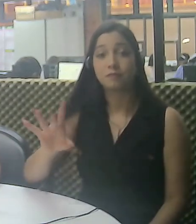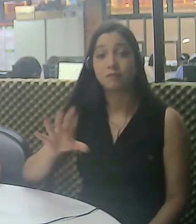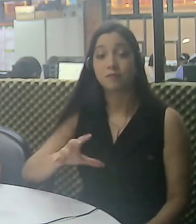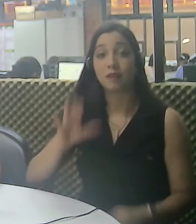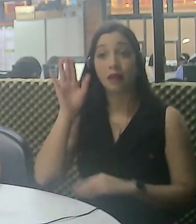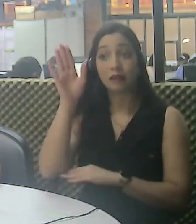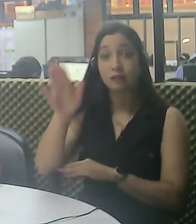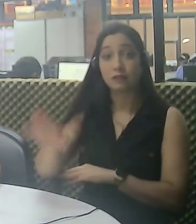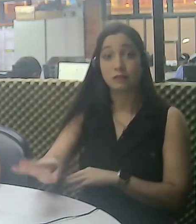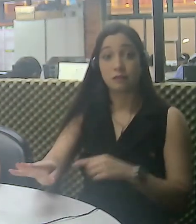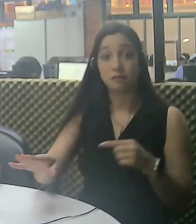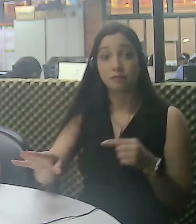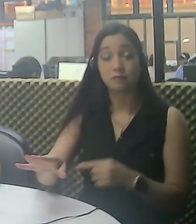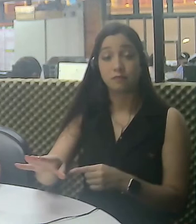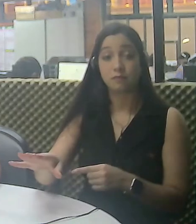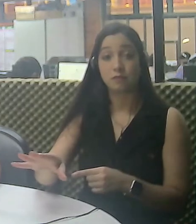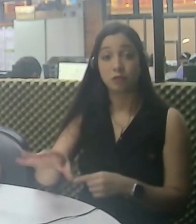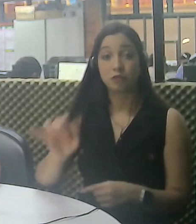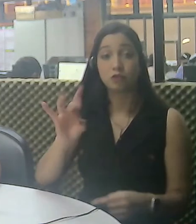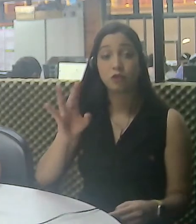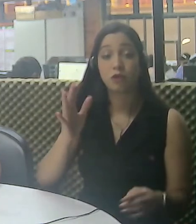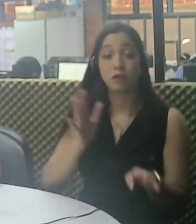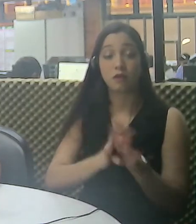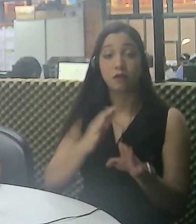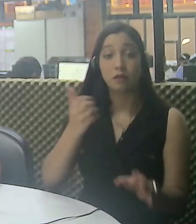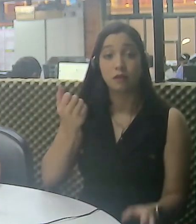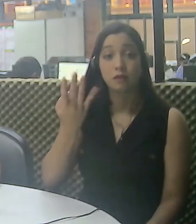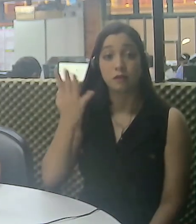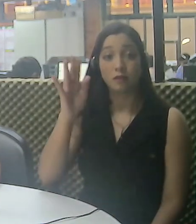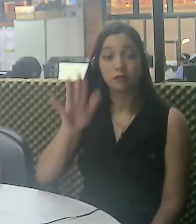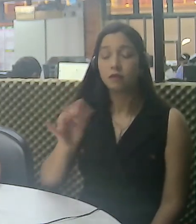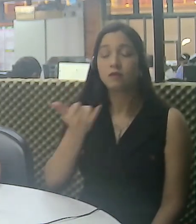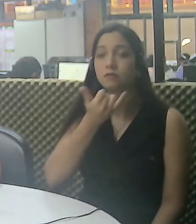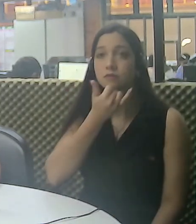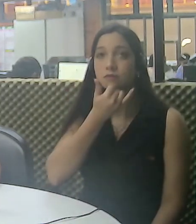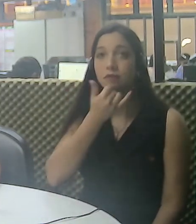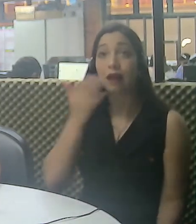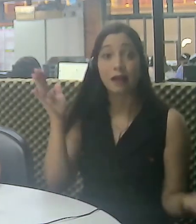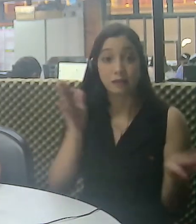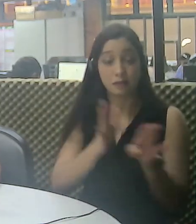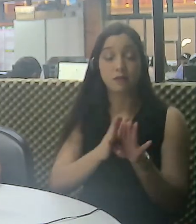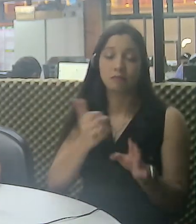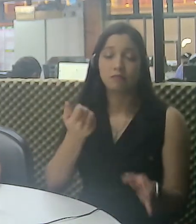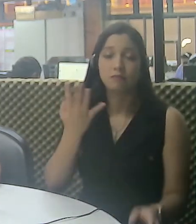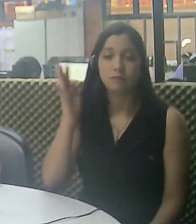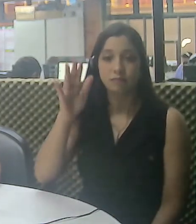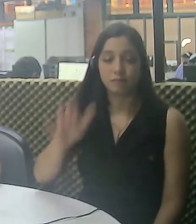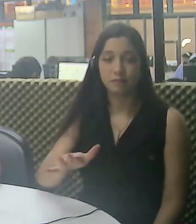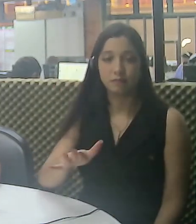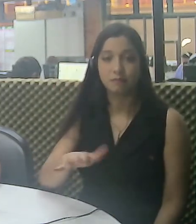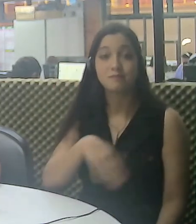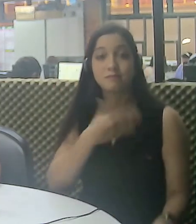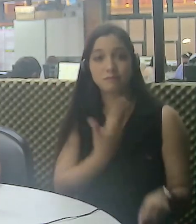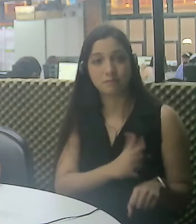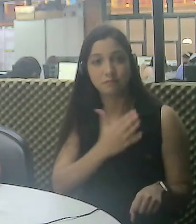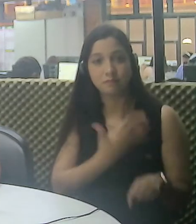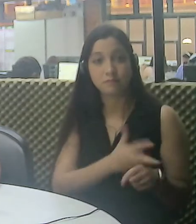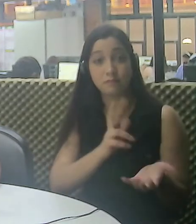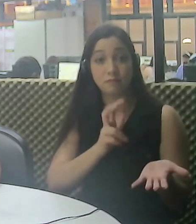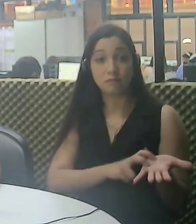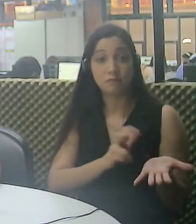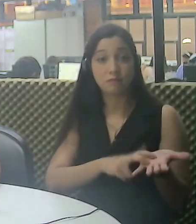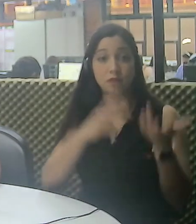da tarde ocorrerão às 14h. Aliás, ocorrerão até às 14h. As atividades do turno da